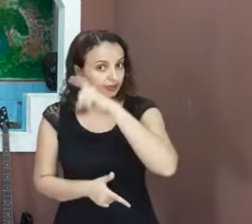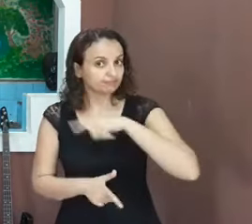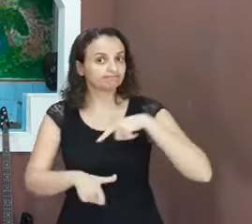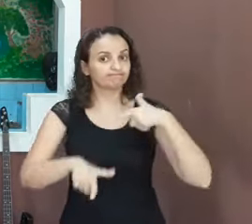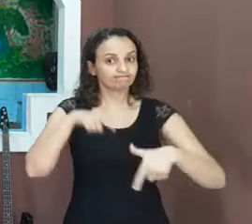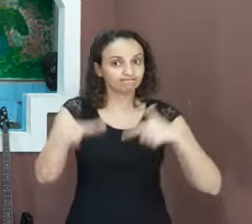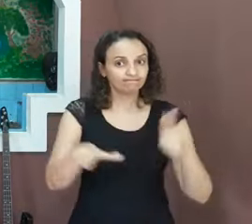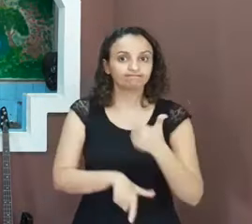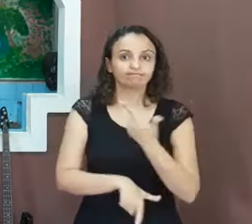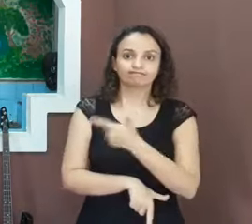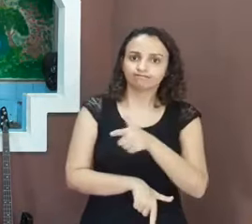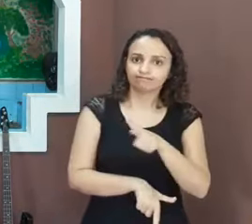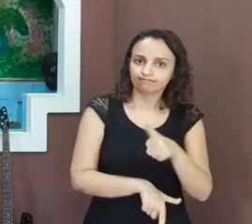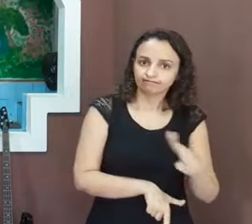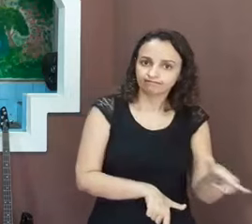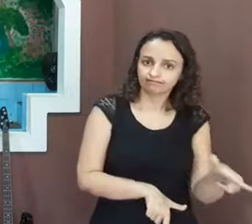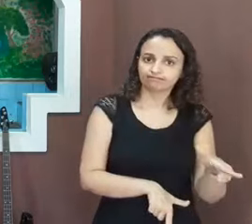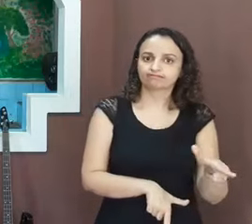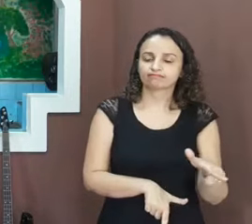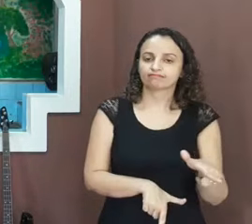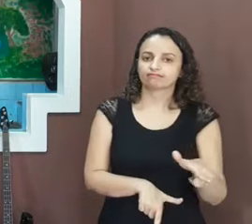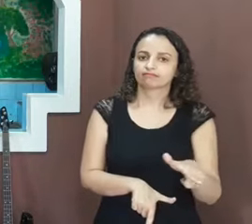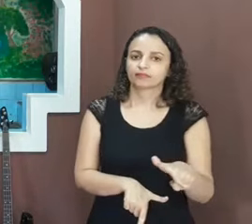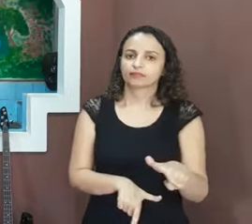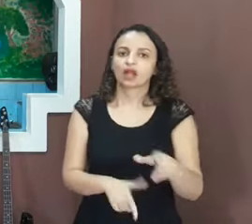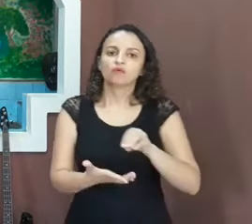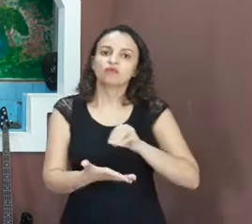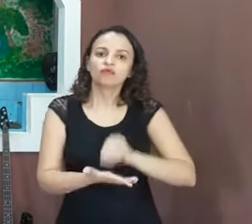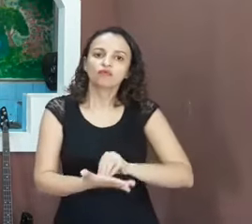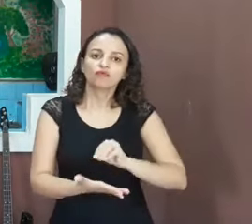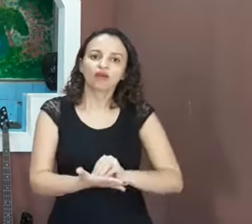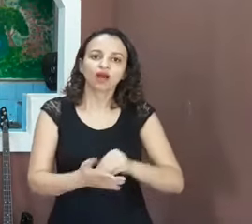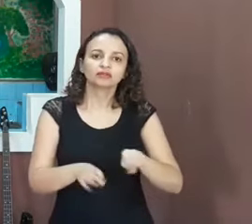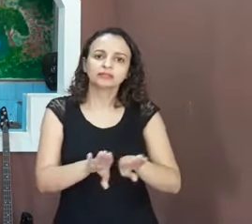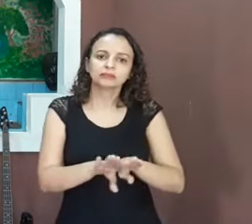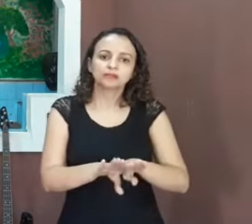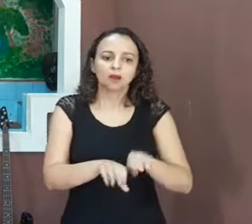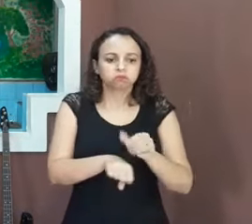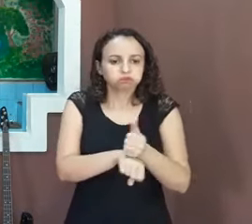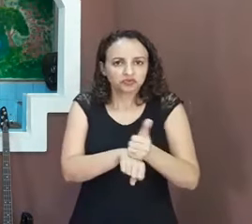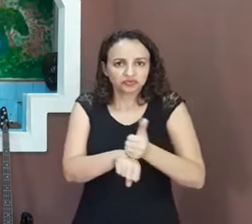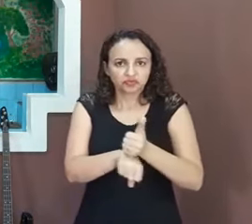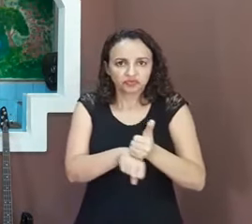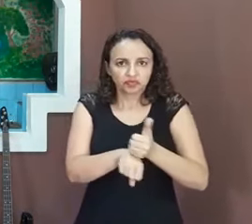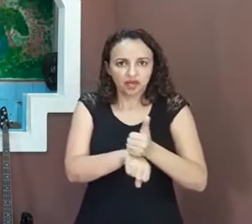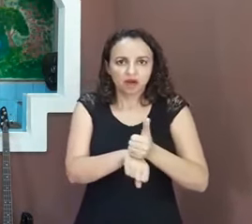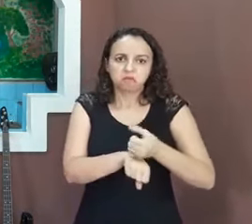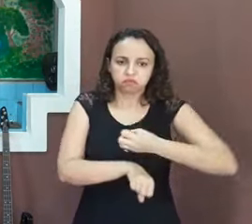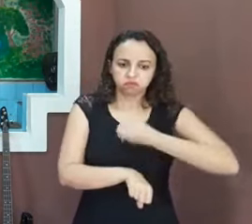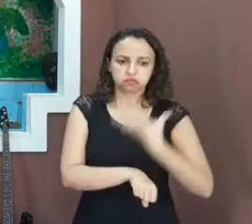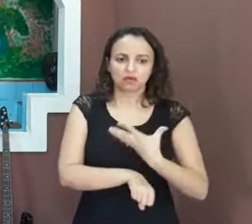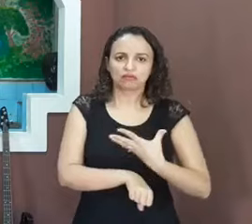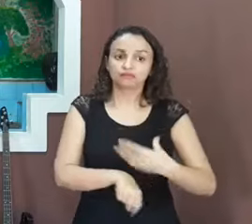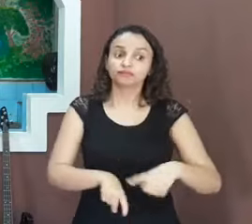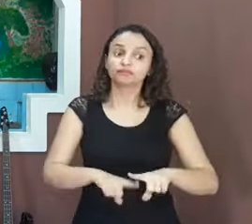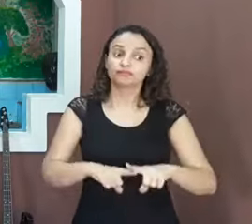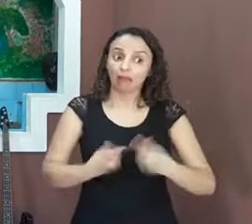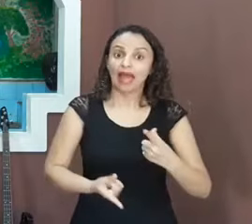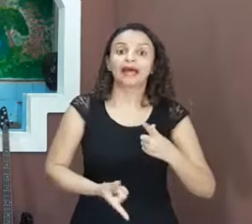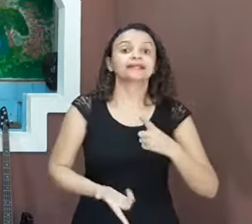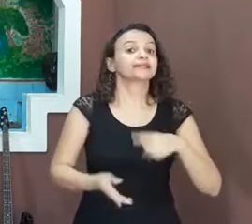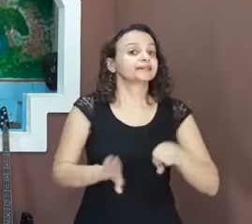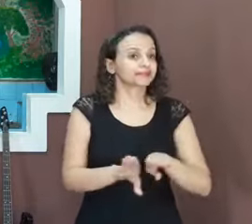de questões de falta de mão de obra qualificada, de falta de postos de trabalho, mas há um problema sério